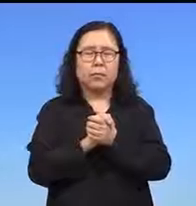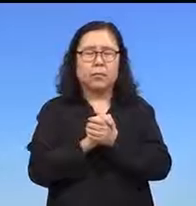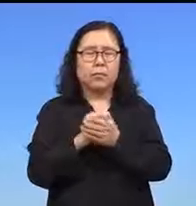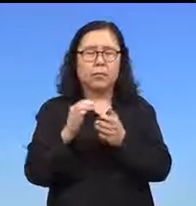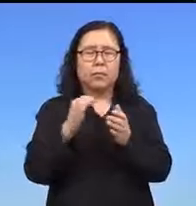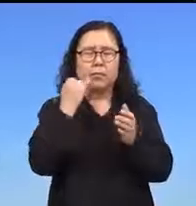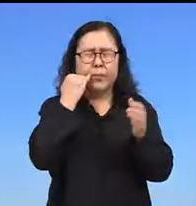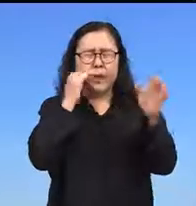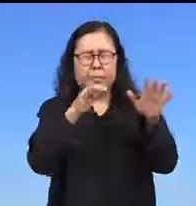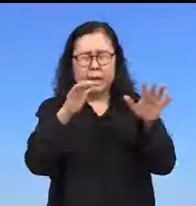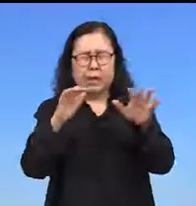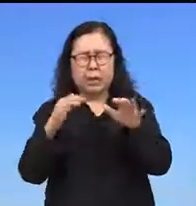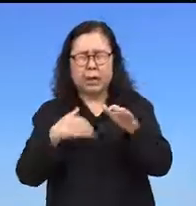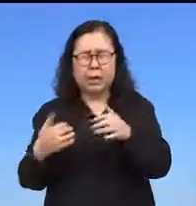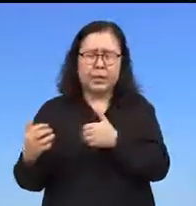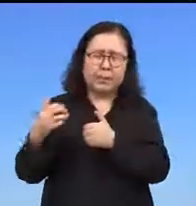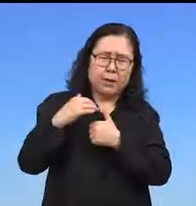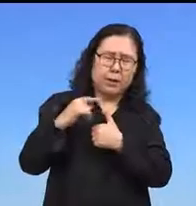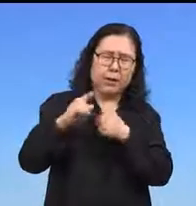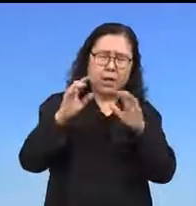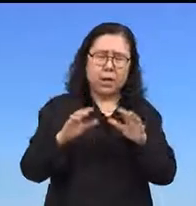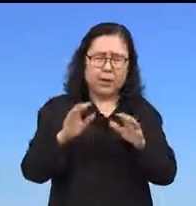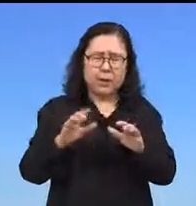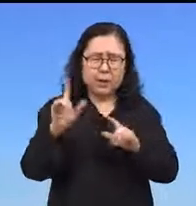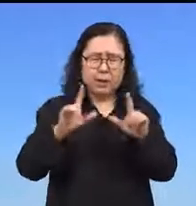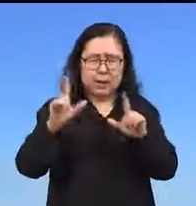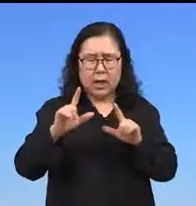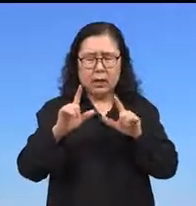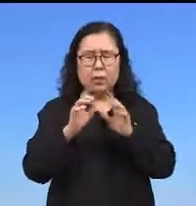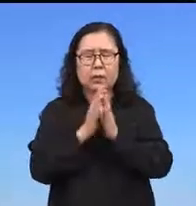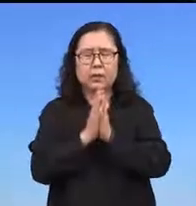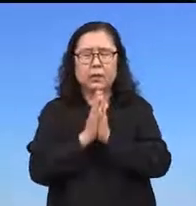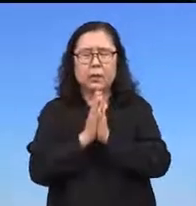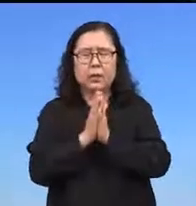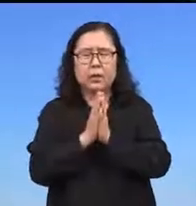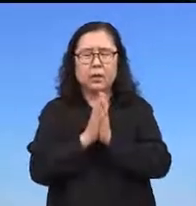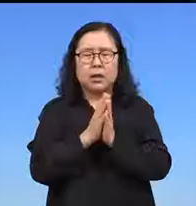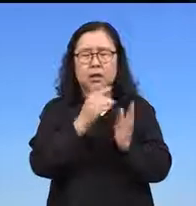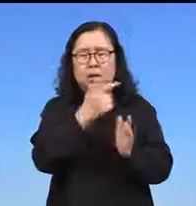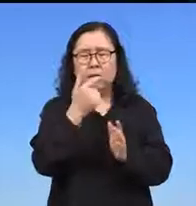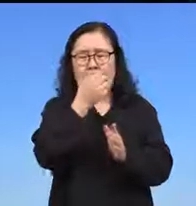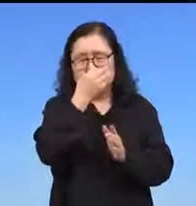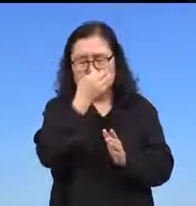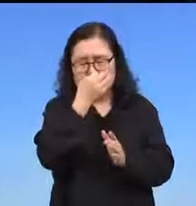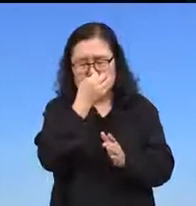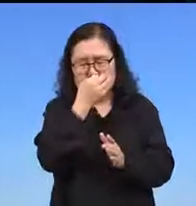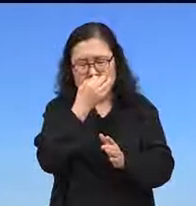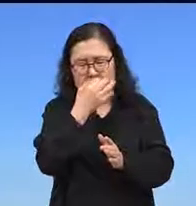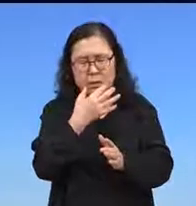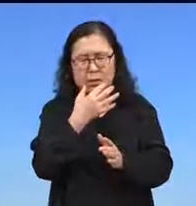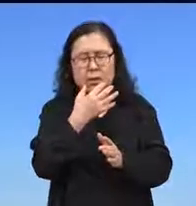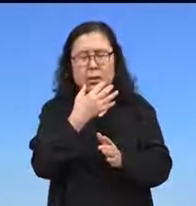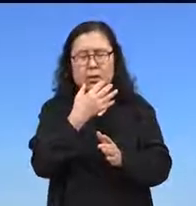모습하는 이 현실이 사실 하나님 아버지는 놀라운 선물이 되는 줄로